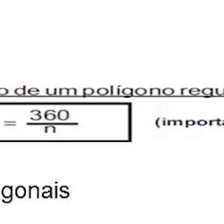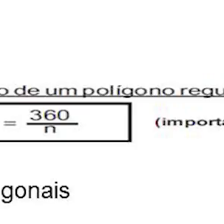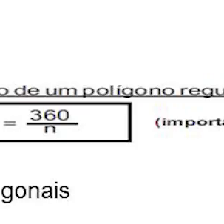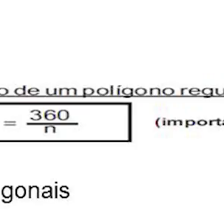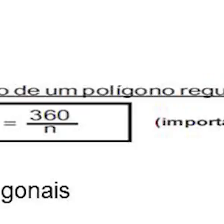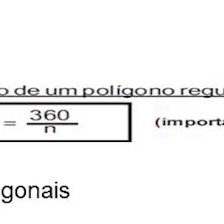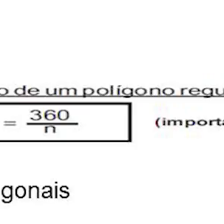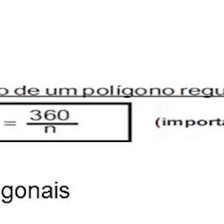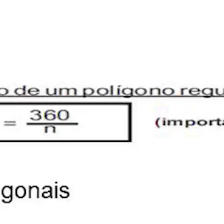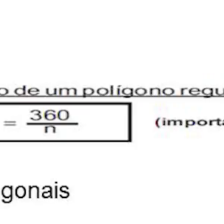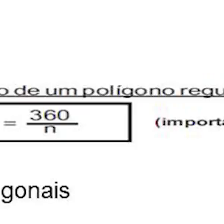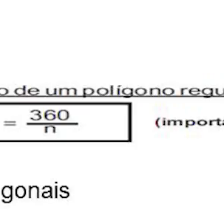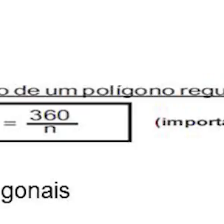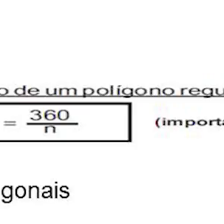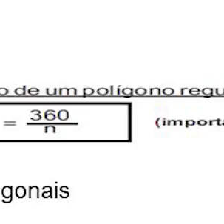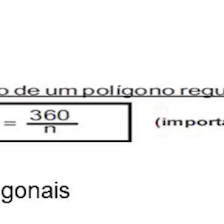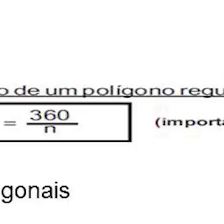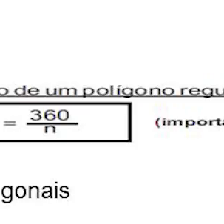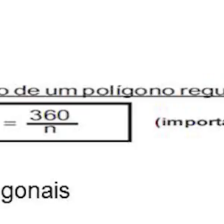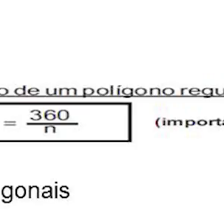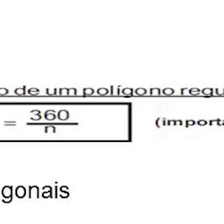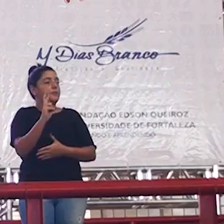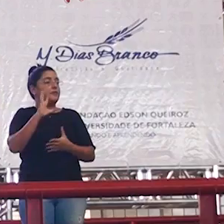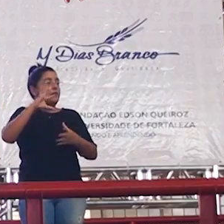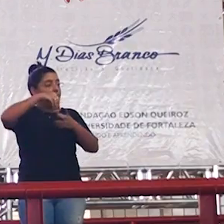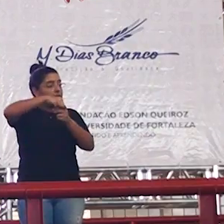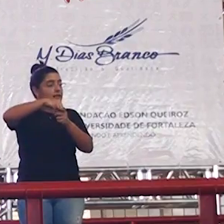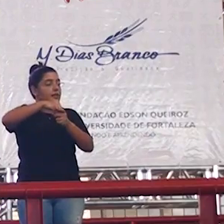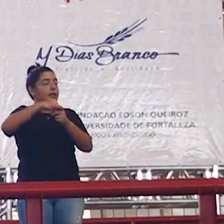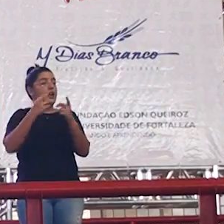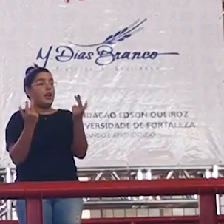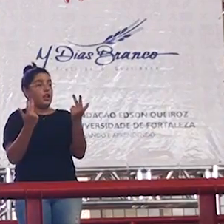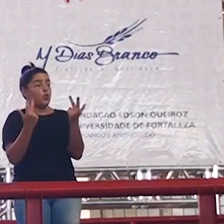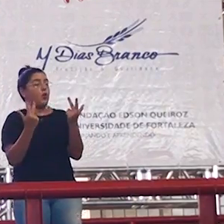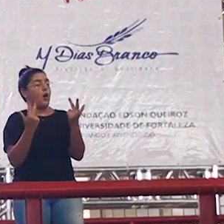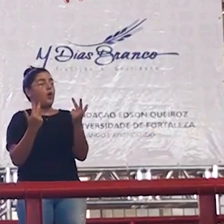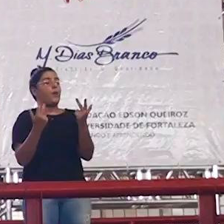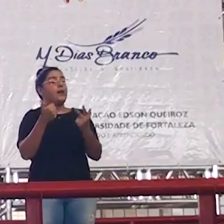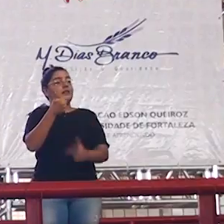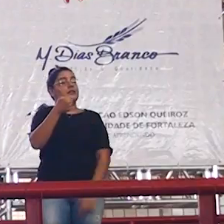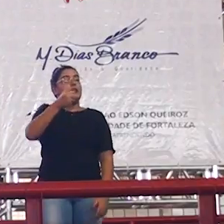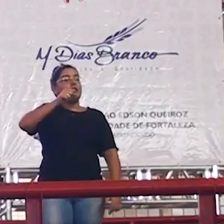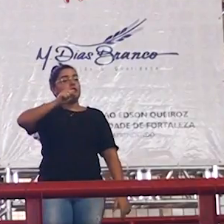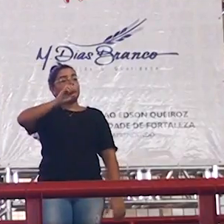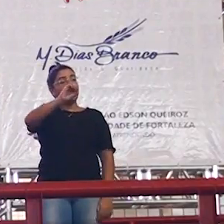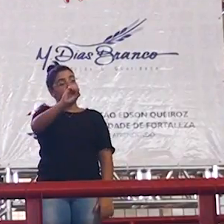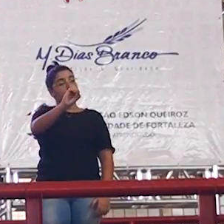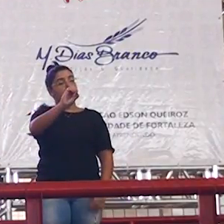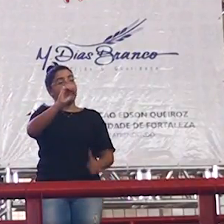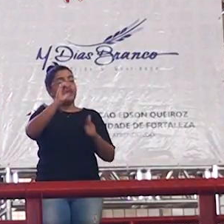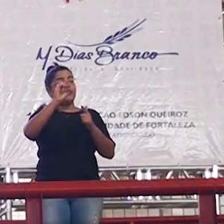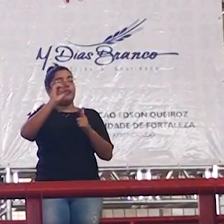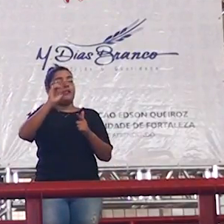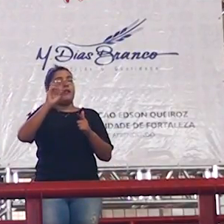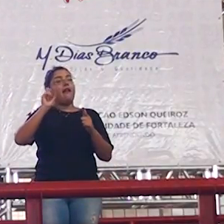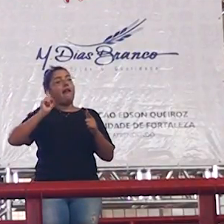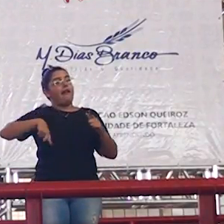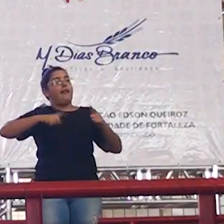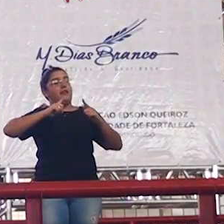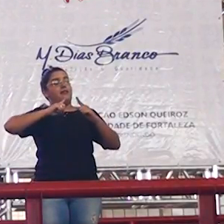Regular, o ângulo interno é igual a 180, que multiplica n menos